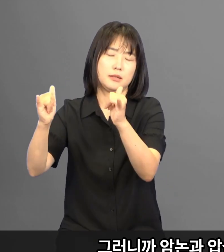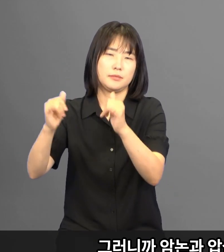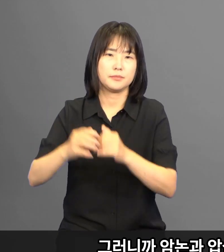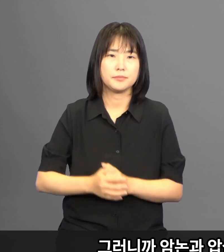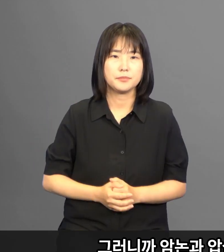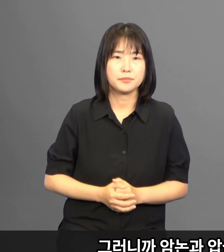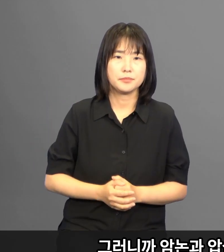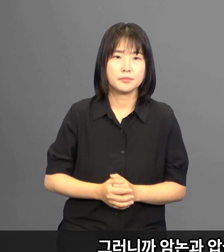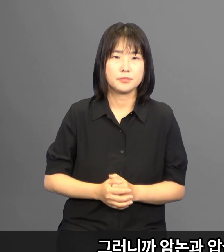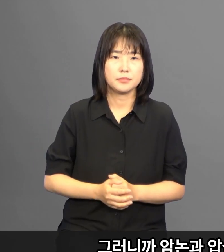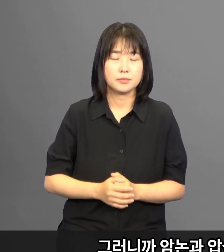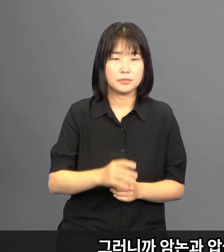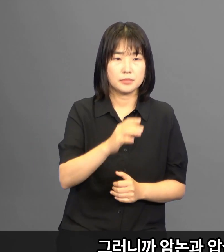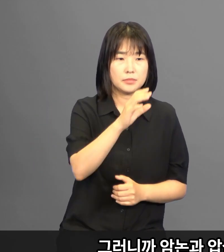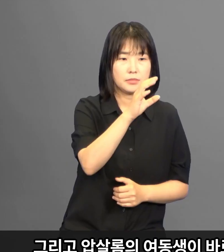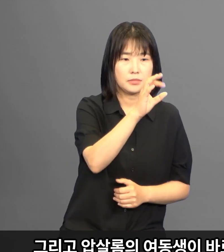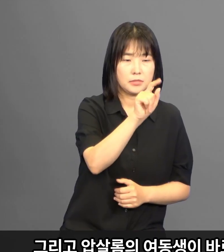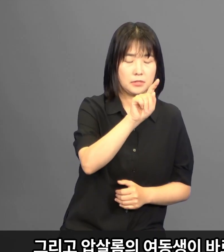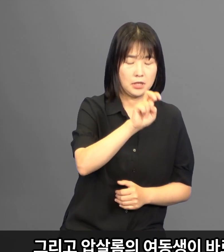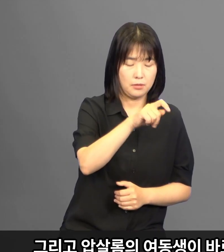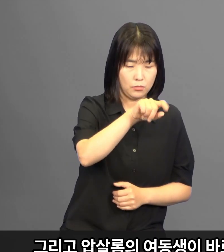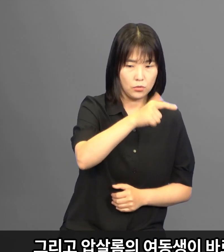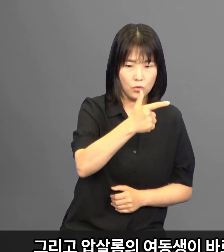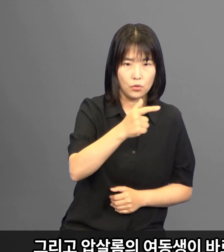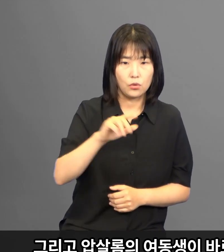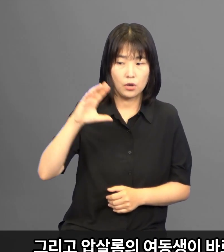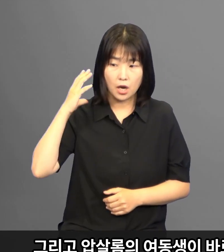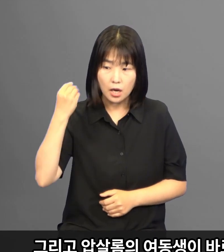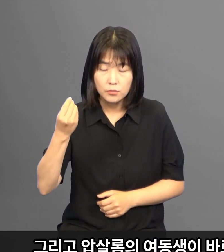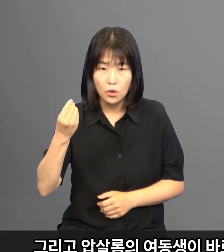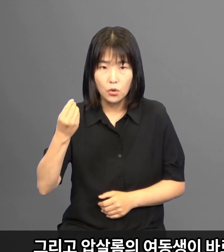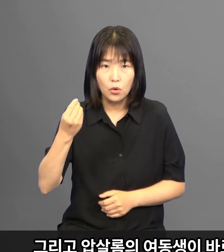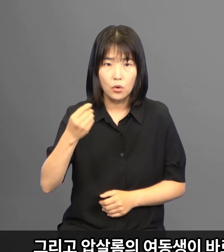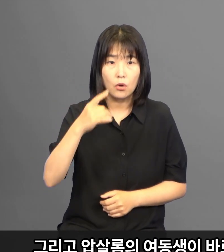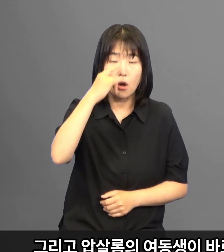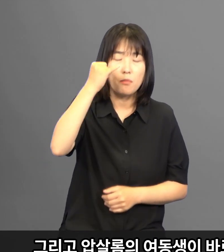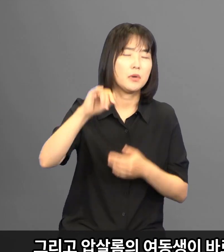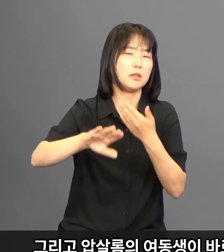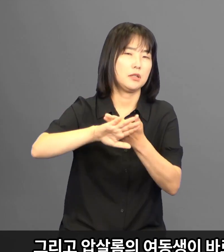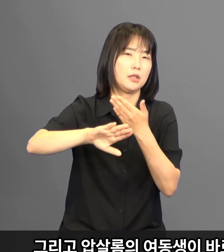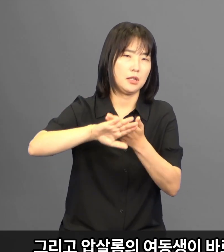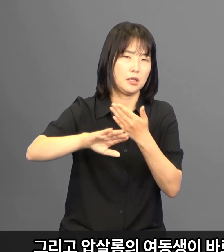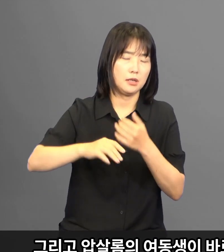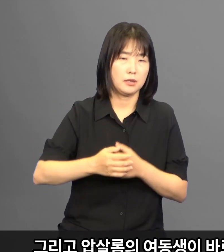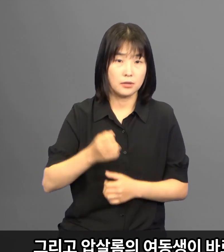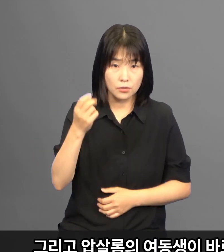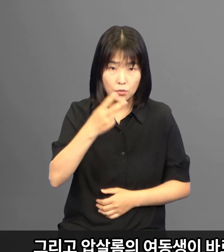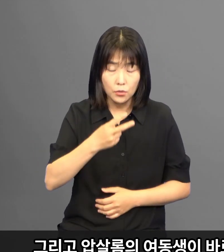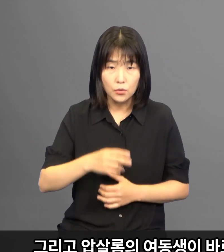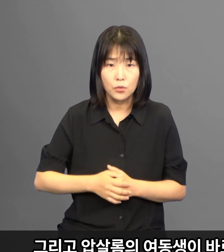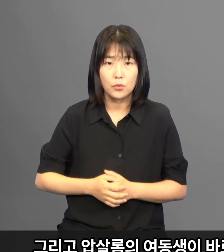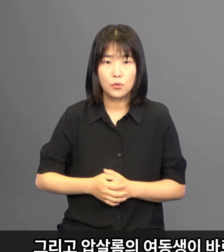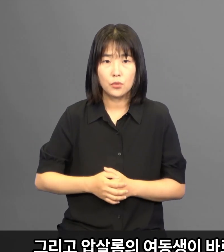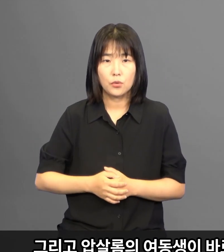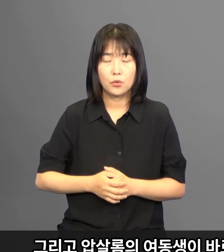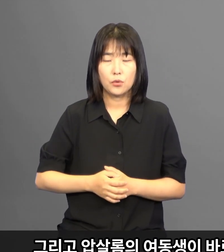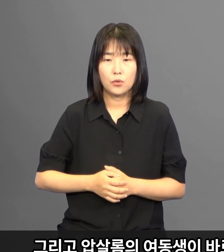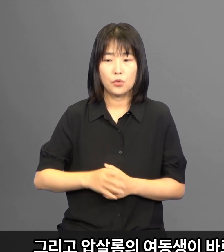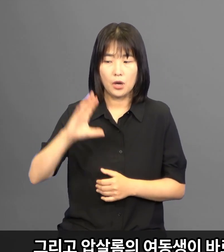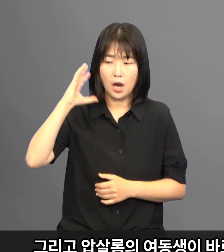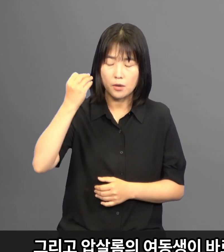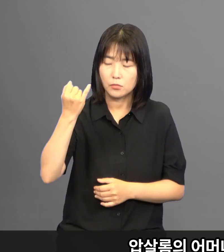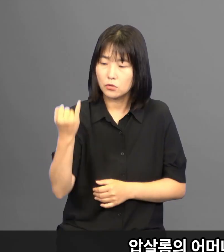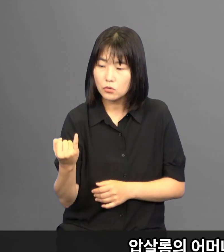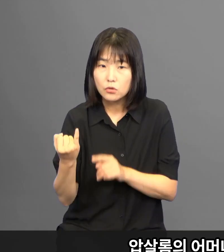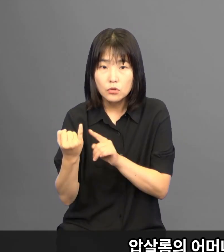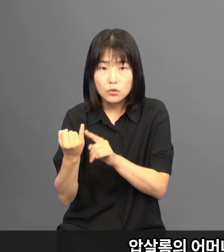압살롬은 이복 형제인 것이죠. 그리고 압살롬의 여동생이 바로 오늘의 이제 말씀이 나왔던 다말입니다.